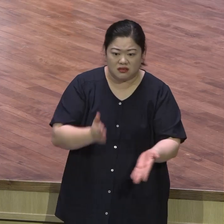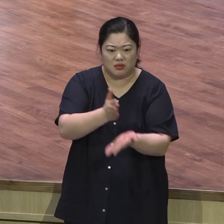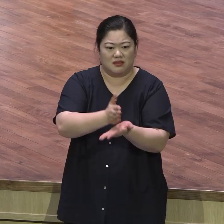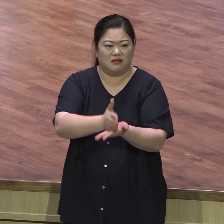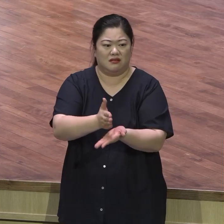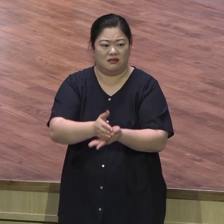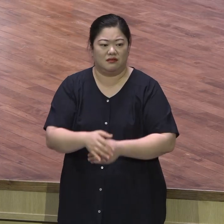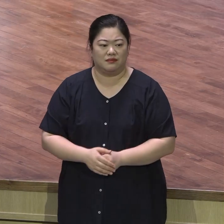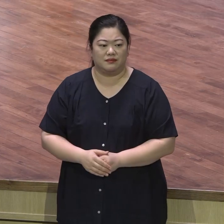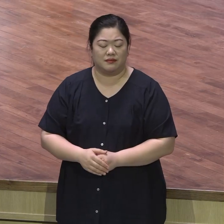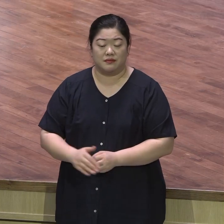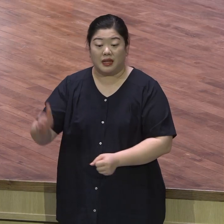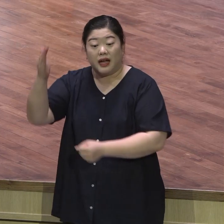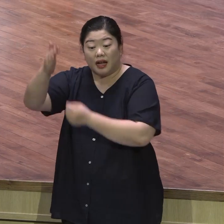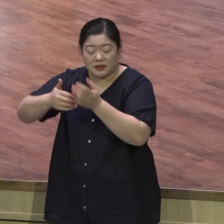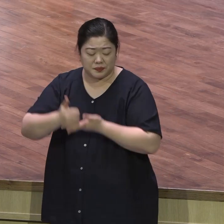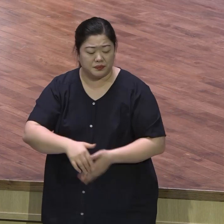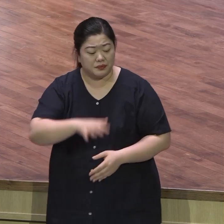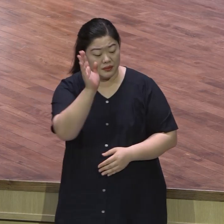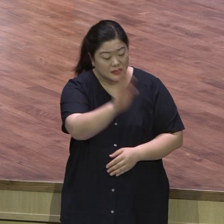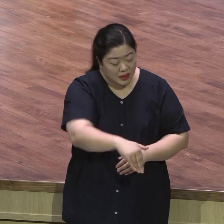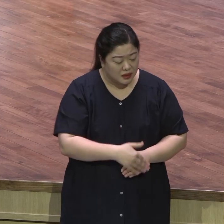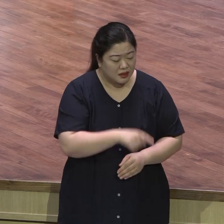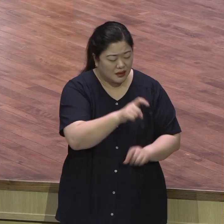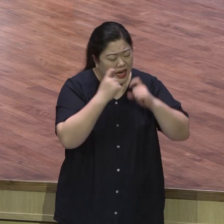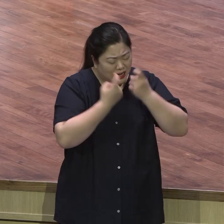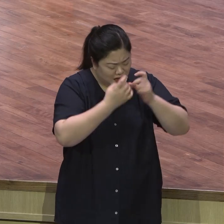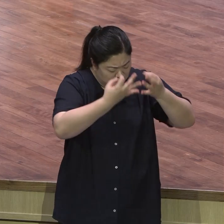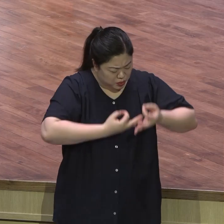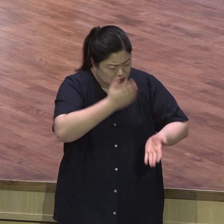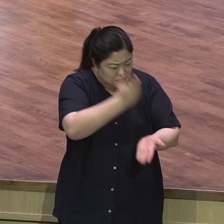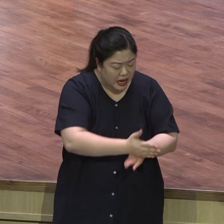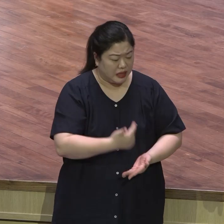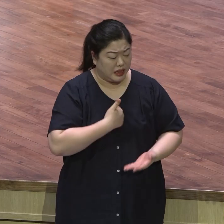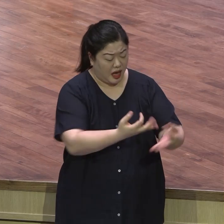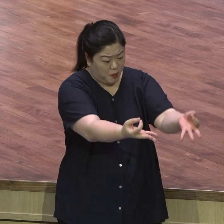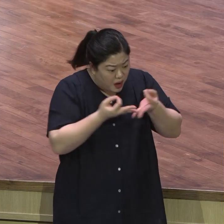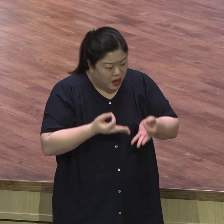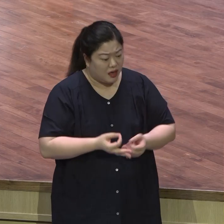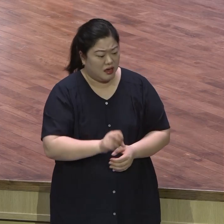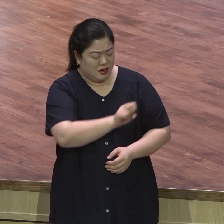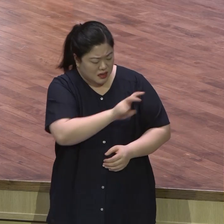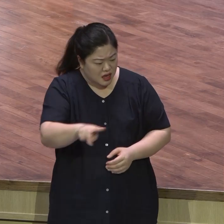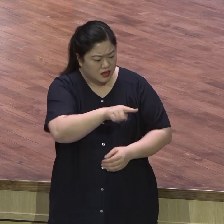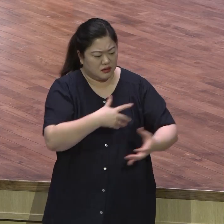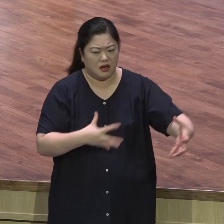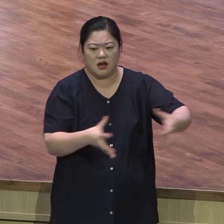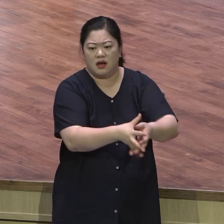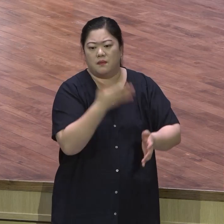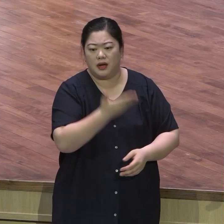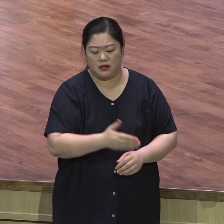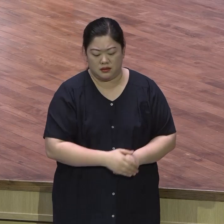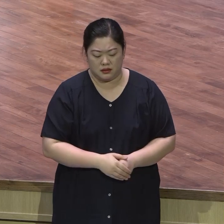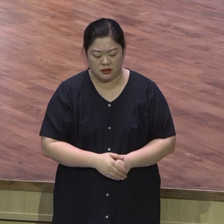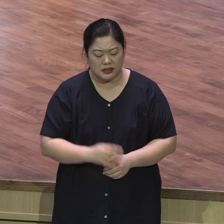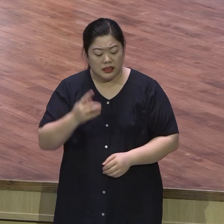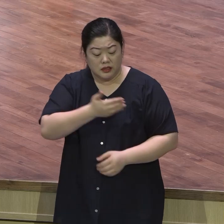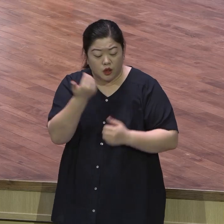하나님은 속지 마라고 말씀하고 있습니다 야구부 일장 오제를 보면 이렇게 강조합니다 너희 중에 누구든 지혜가 부족하거든